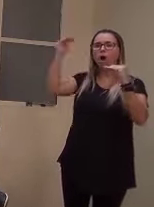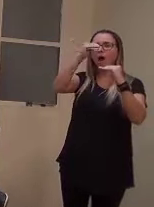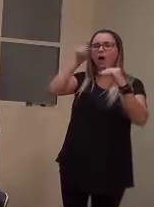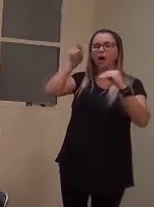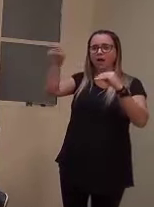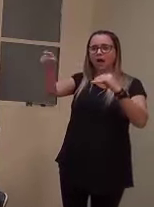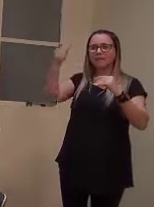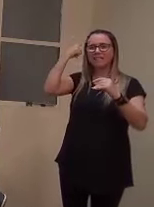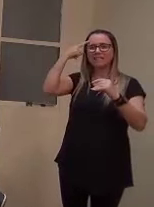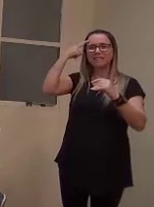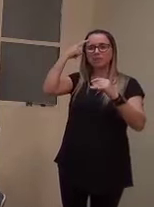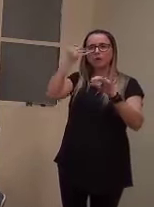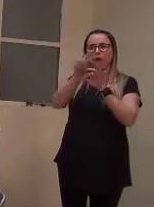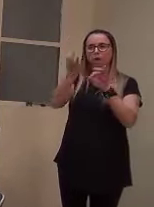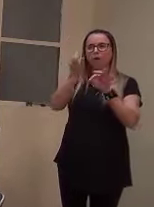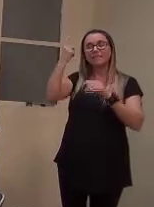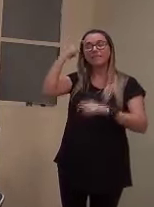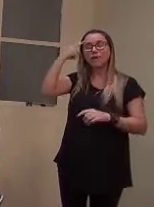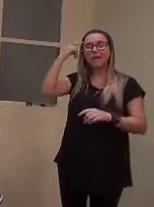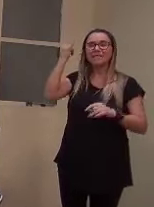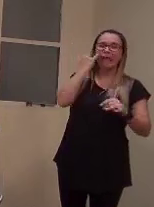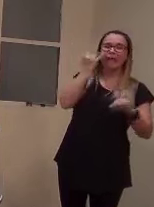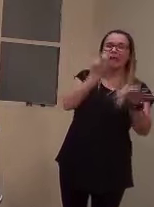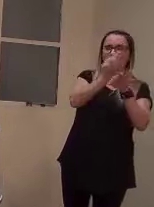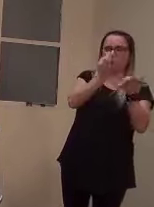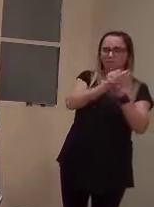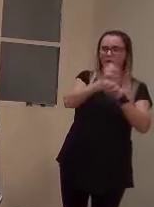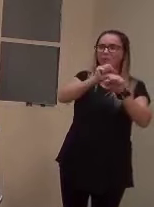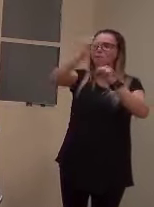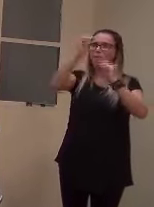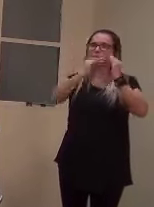psicoanálisis educación superior